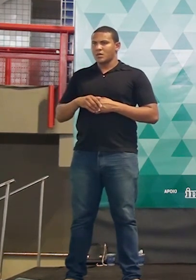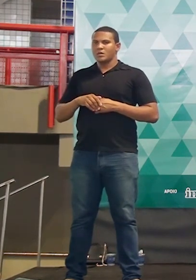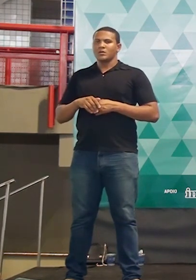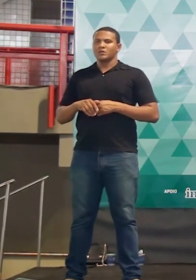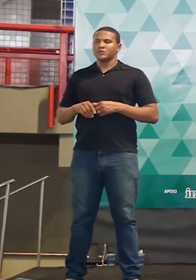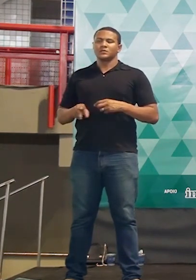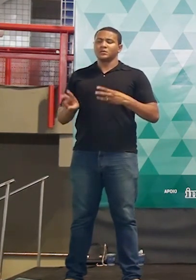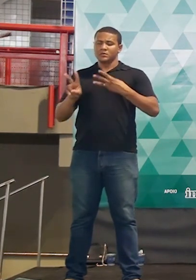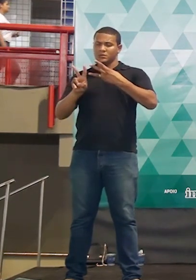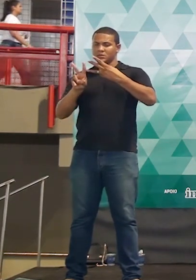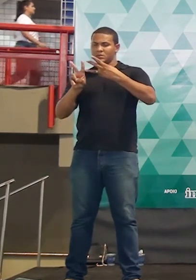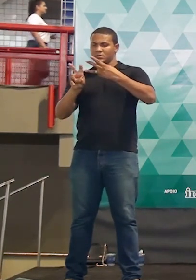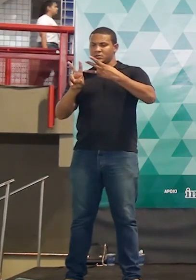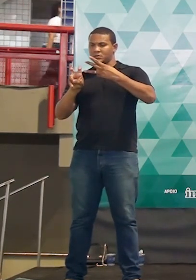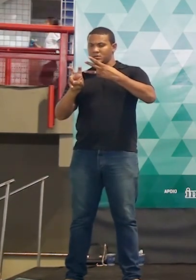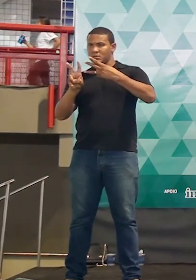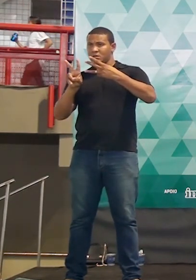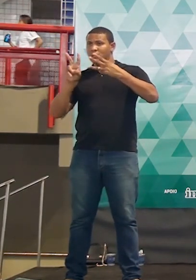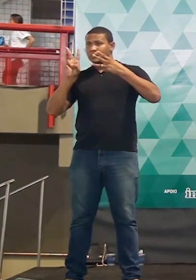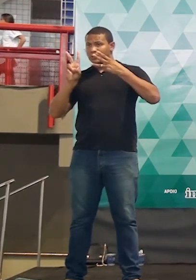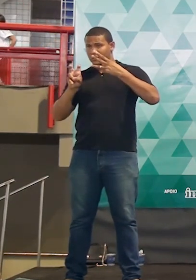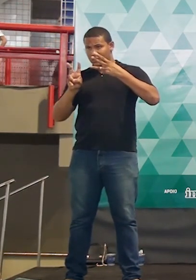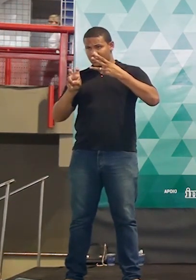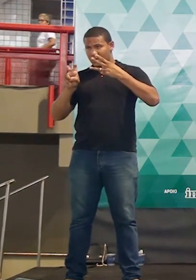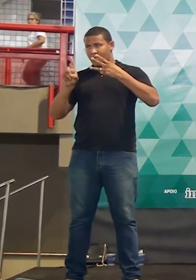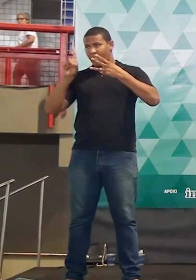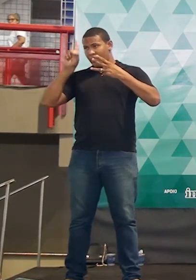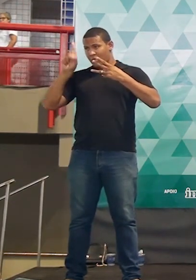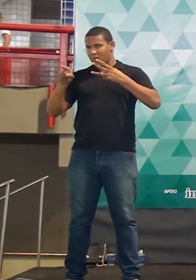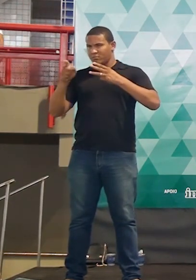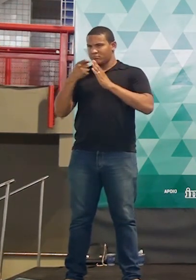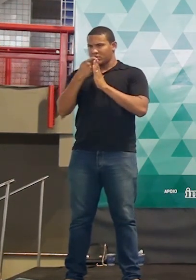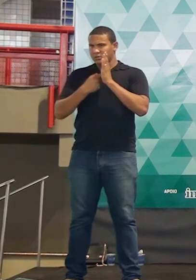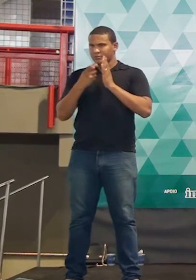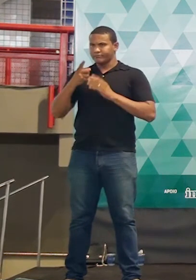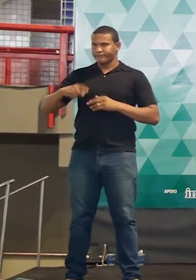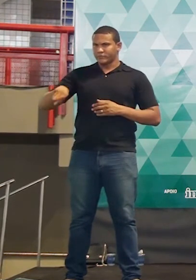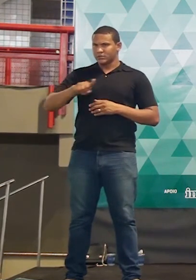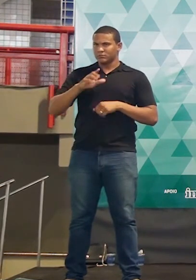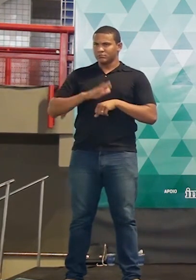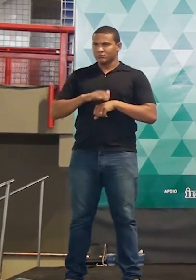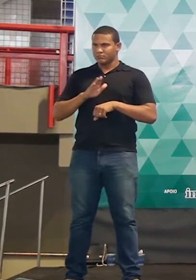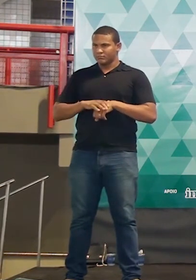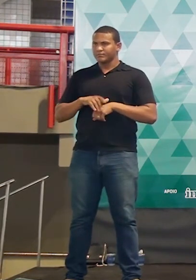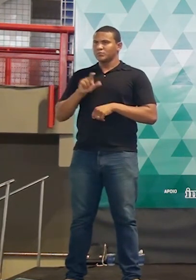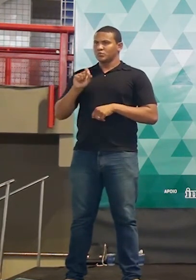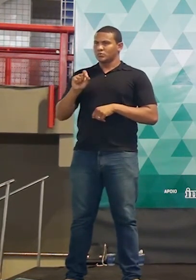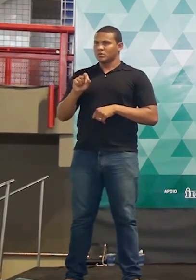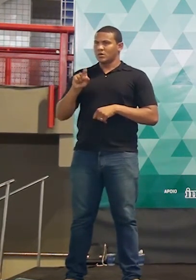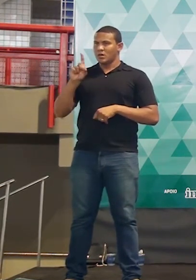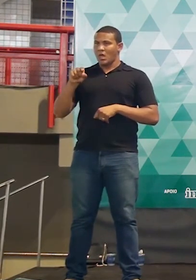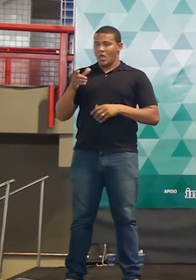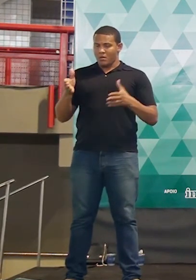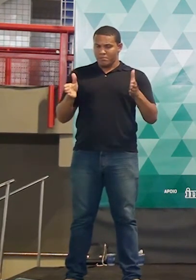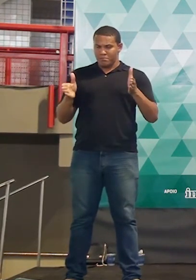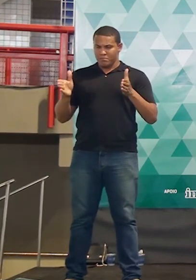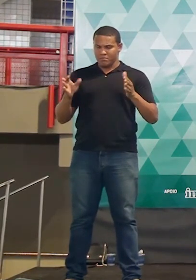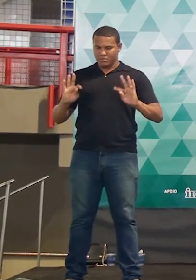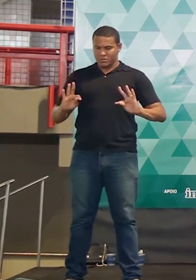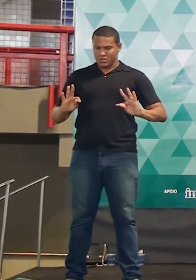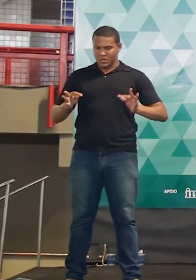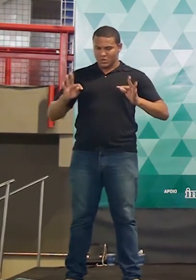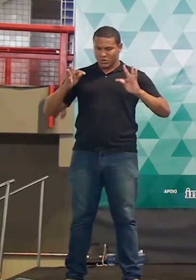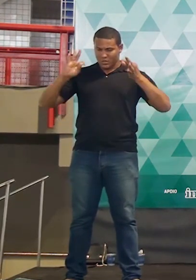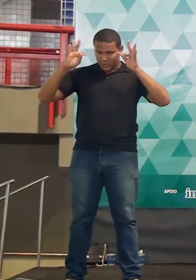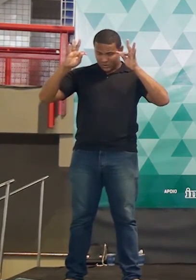proposta de tema para redação para vocês produzirem e trazerem os efeitos das notícias